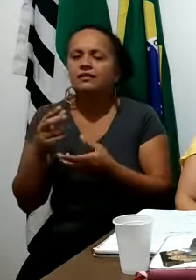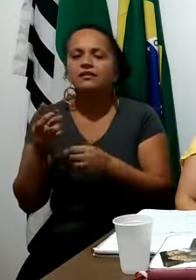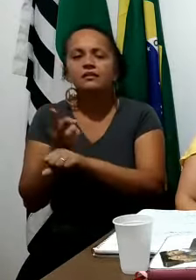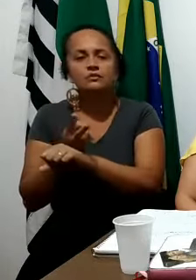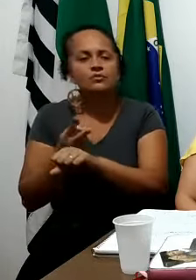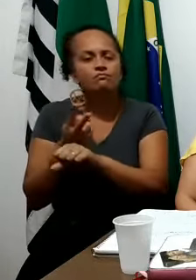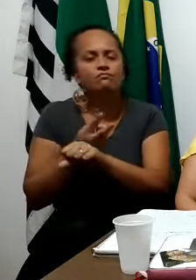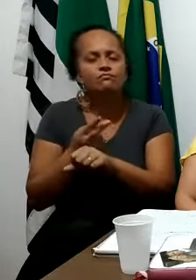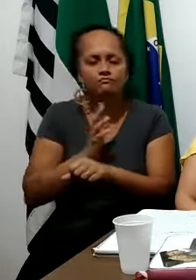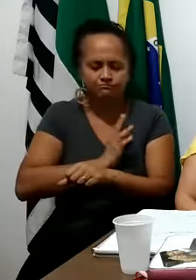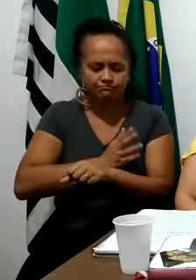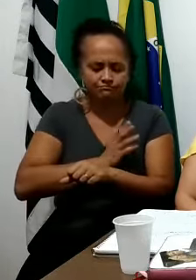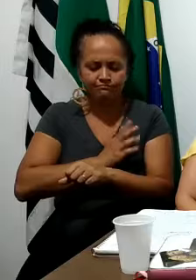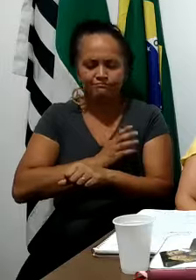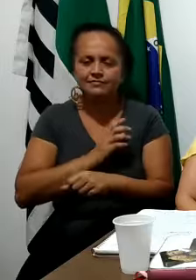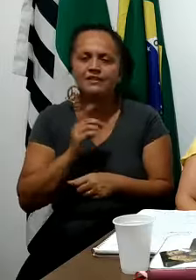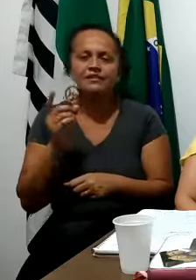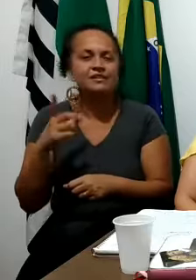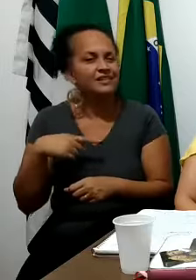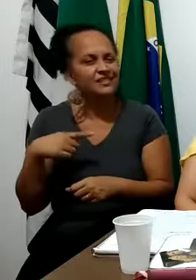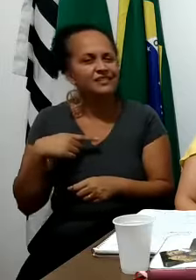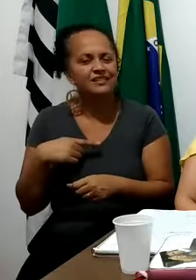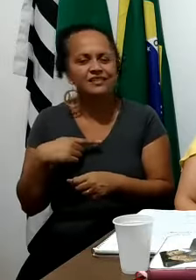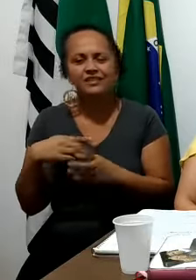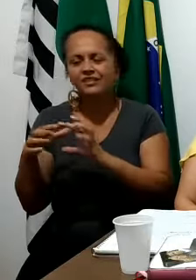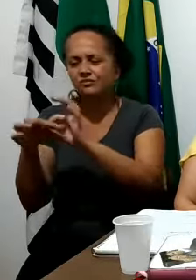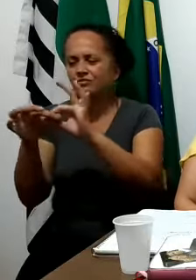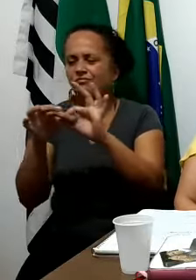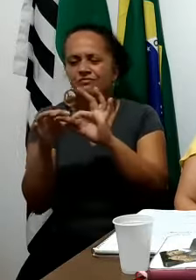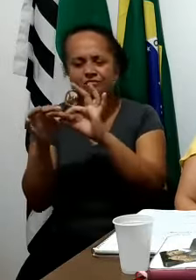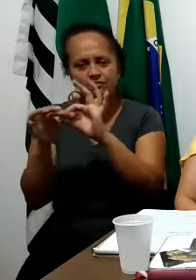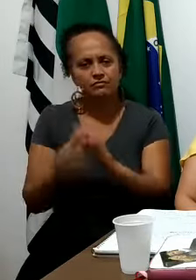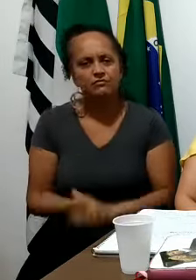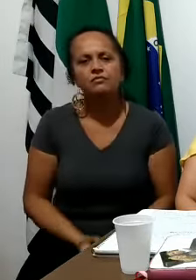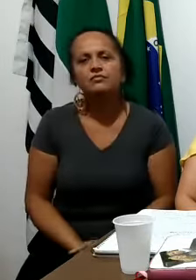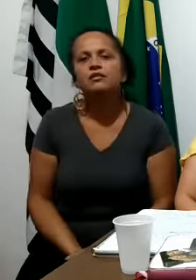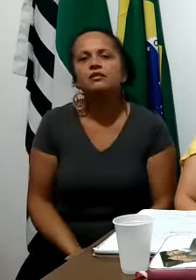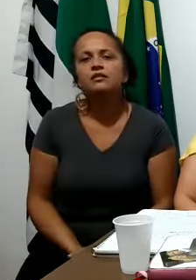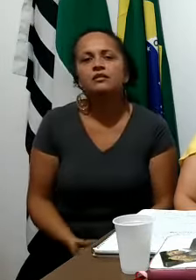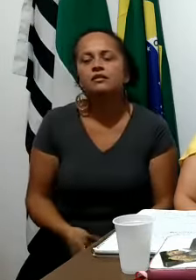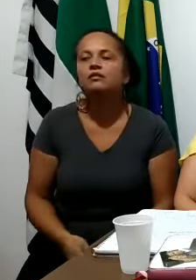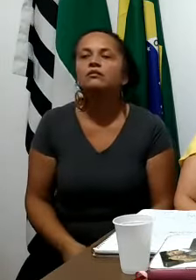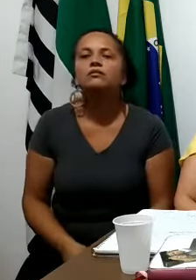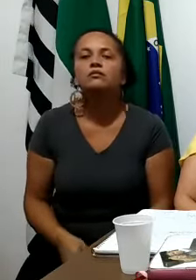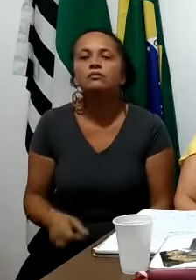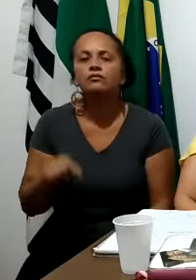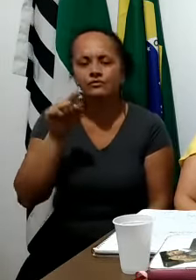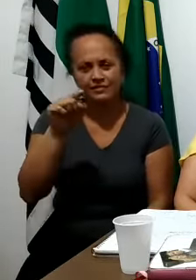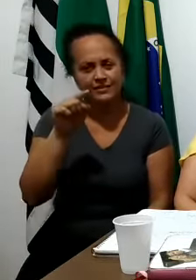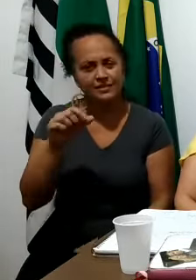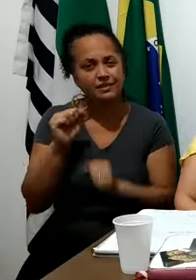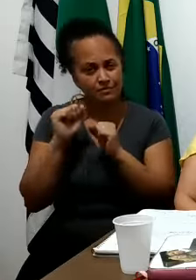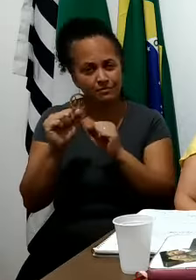relacionamento, vem se envolver, né? Se envolver na casa do Senhor. Esteja